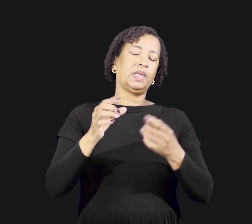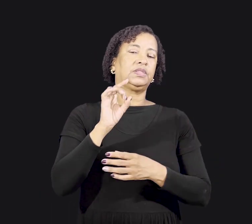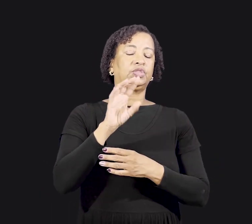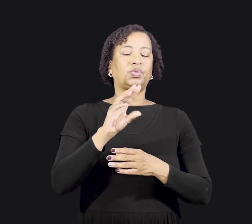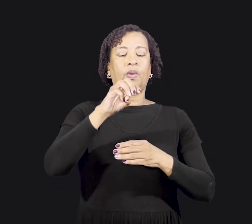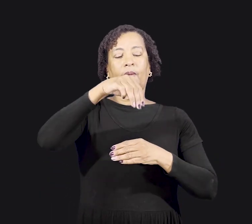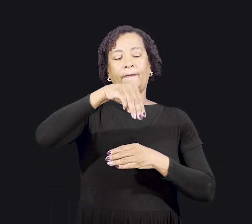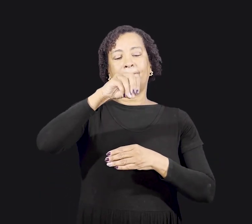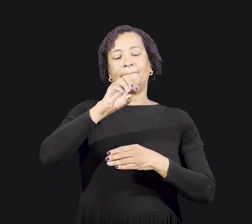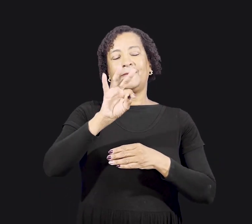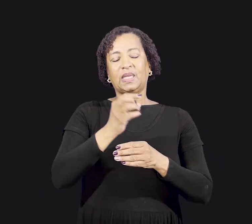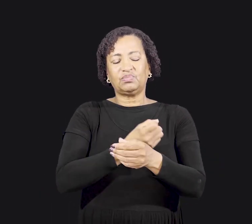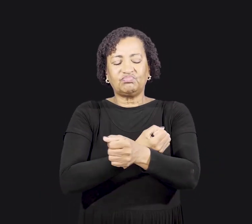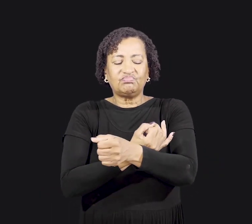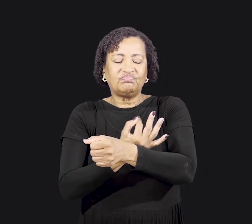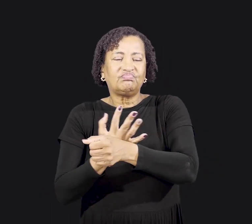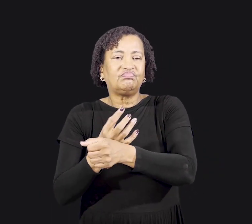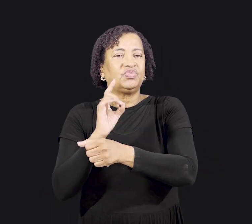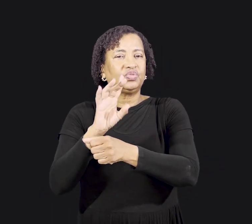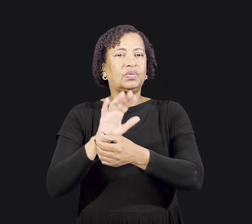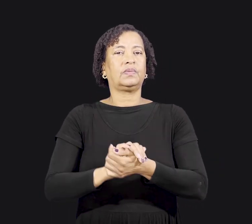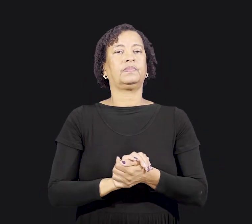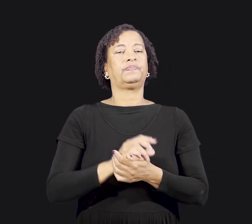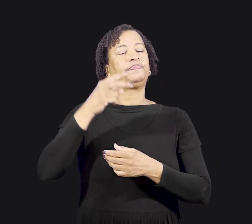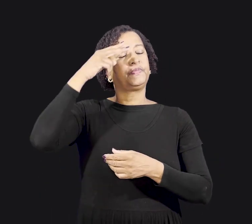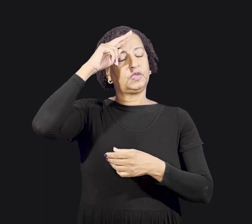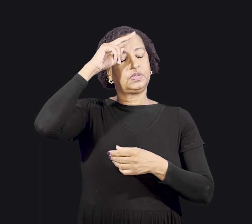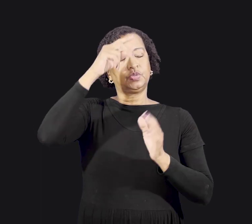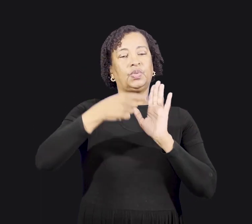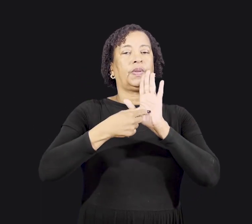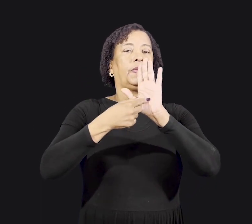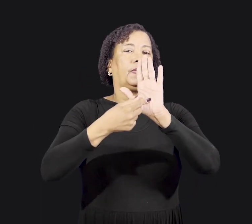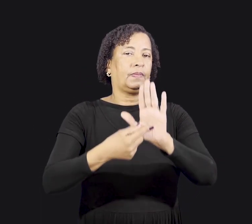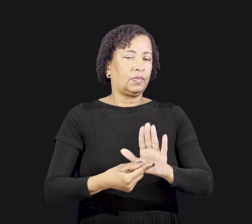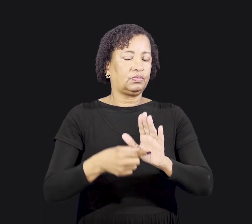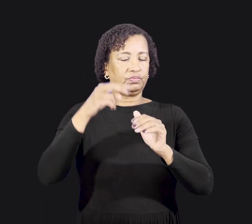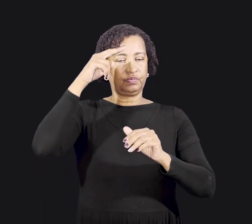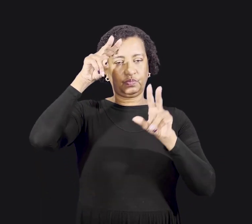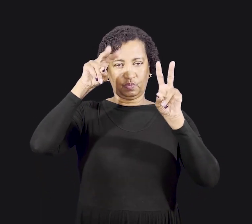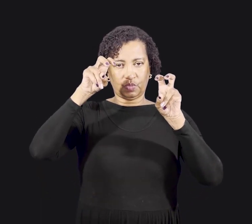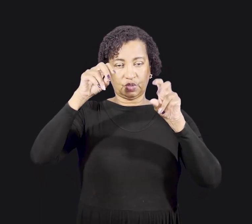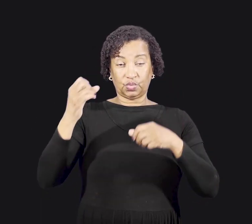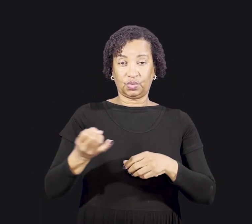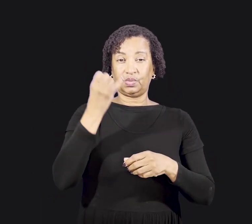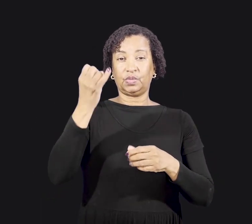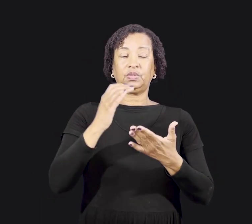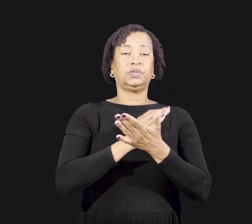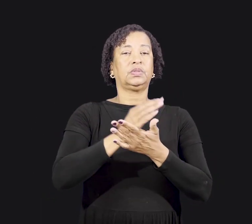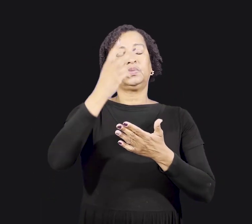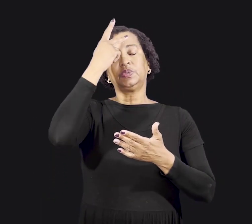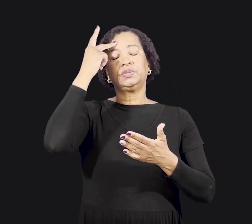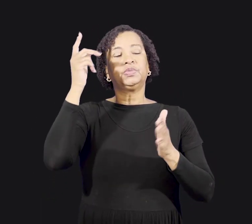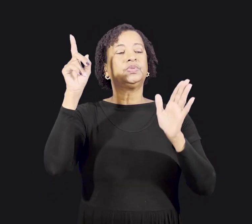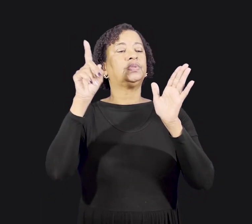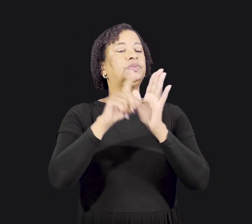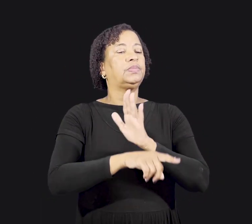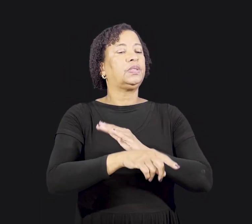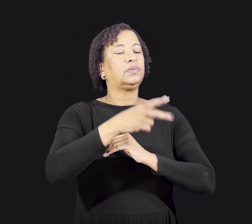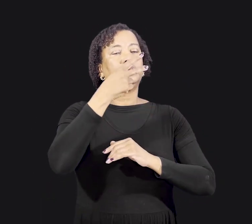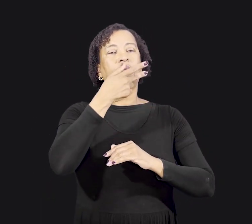só mato, não é trigo. Essa parábola aborda um assunto muito importante. Algumas pessoas perguntam ao fazendeiro se